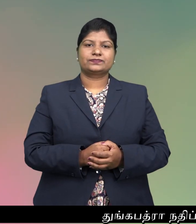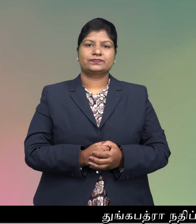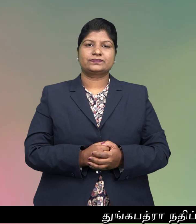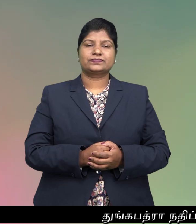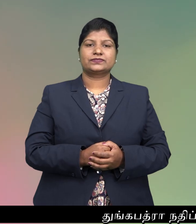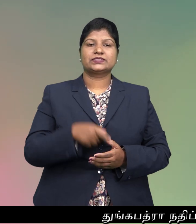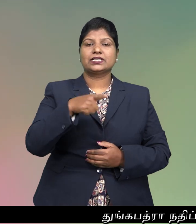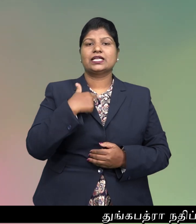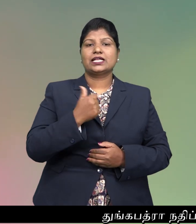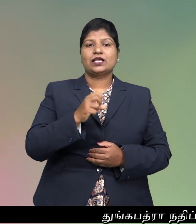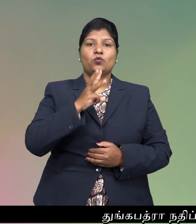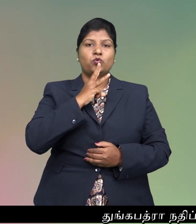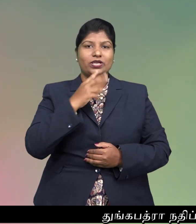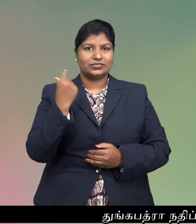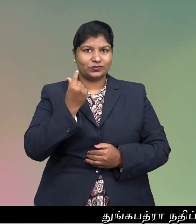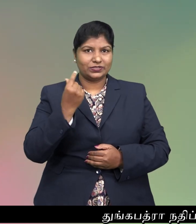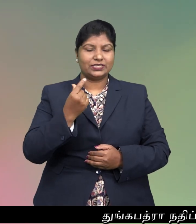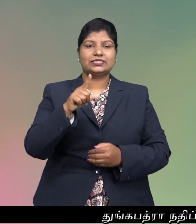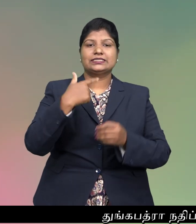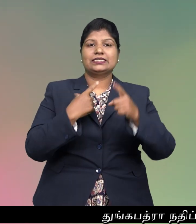துங்கபத்ரா நதிப்படுகையில் நீர் பயன்பாடு,